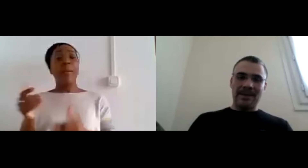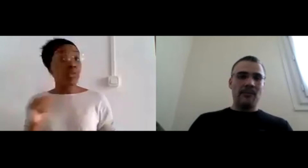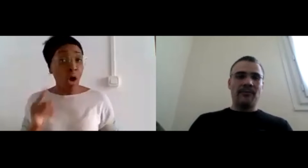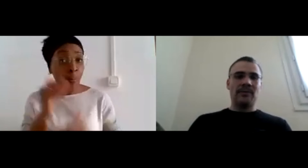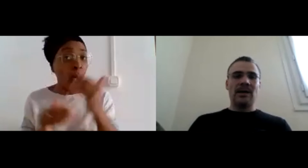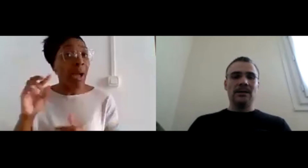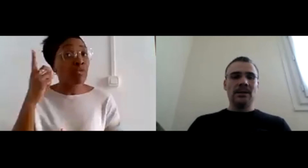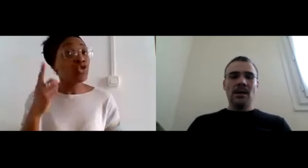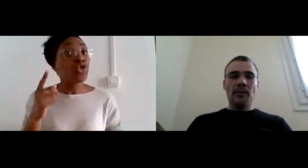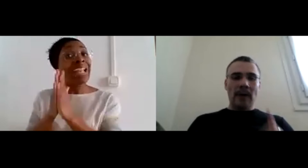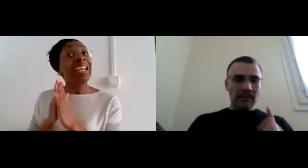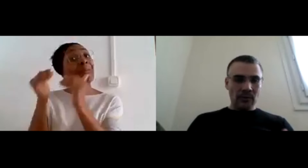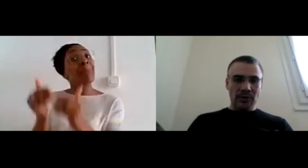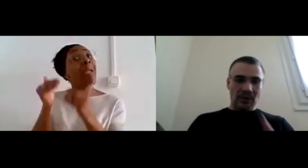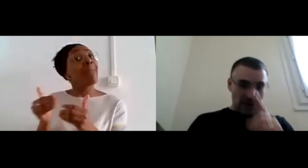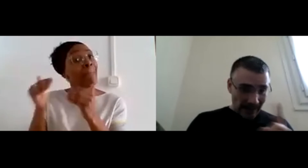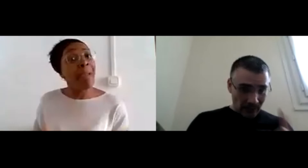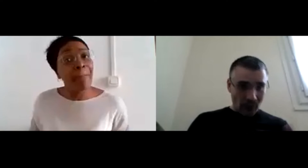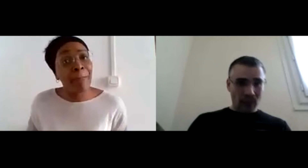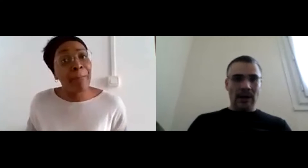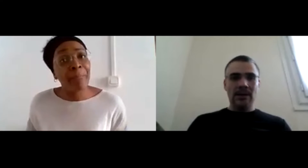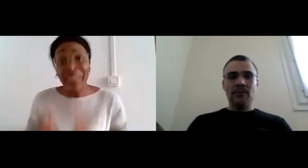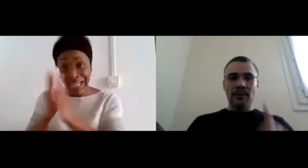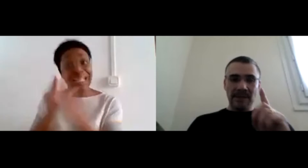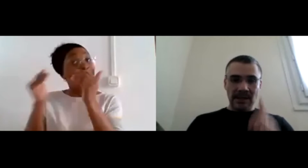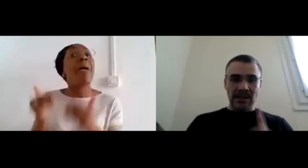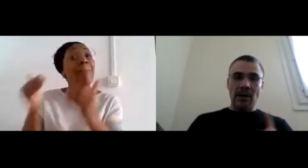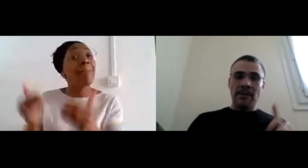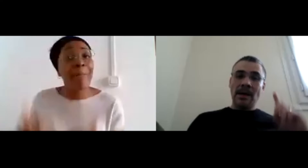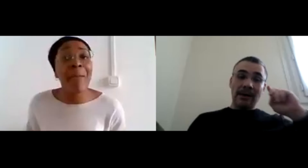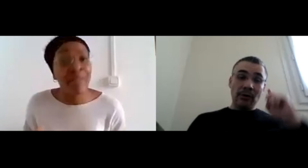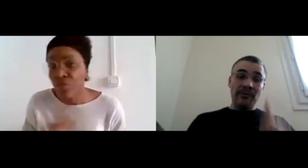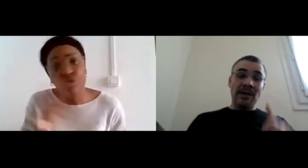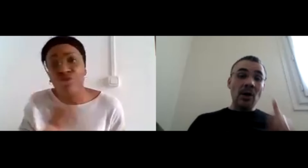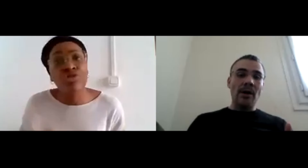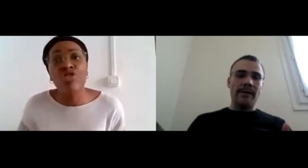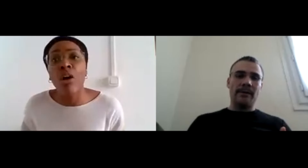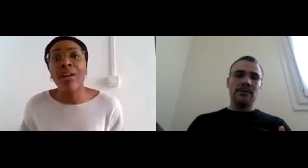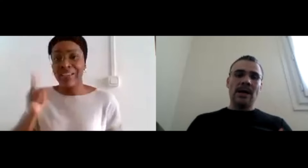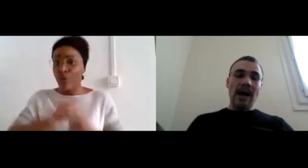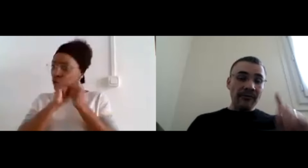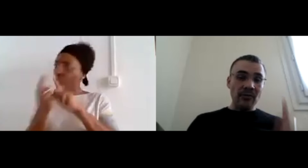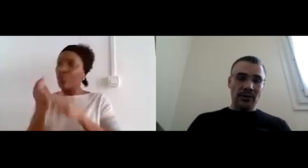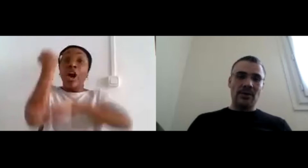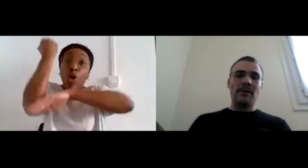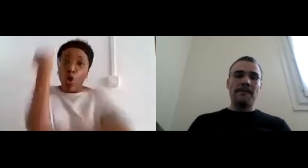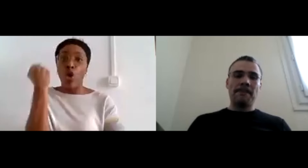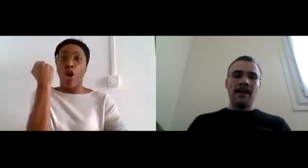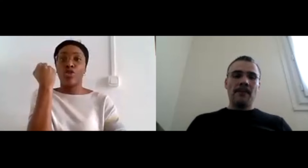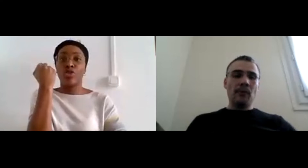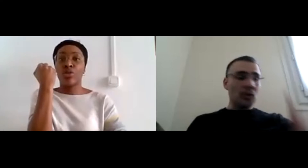c'est pas ça pour Fondary. Le programme de Dieu, c'est que chacun d'entre nous, là, nous sommes désignés comme à devenir colonnes,